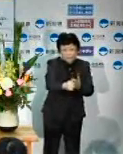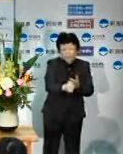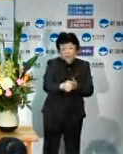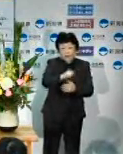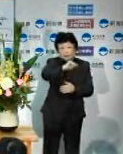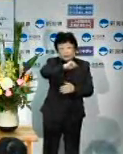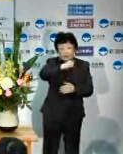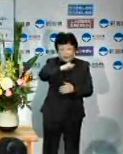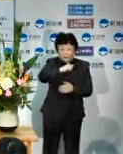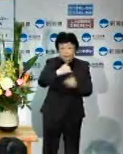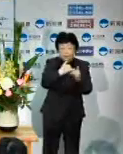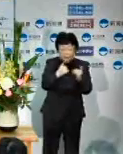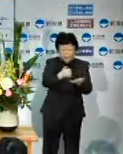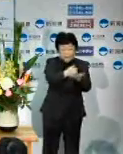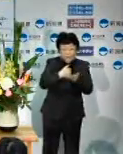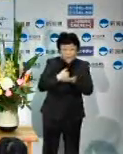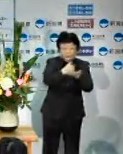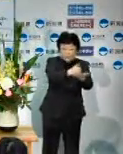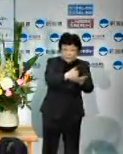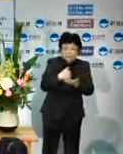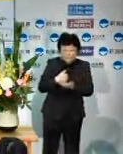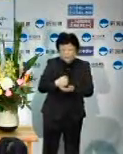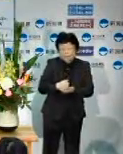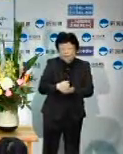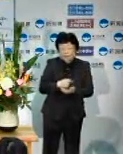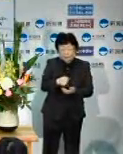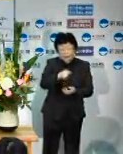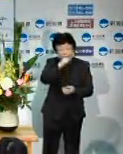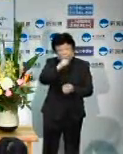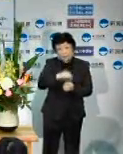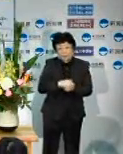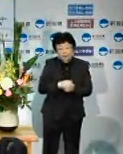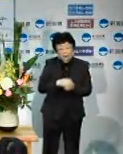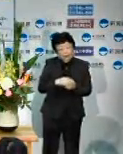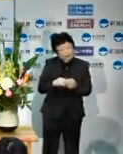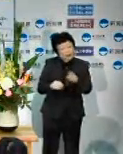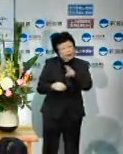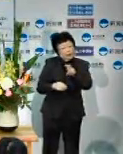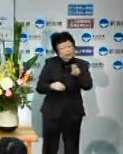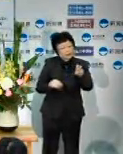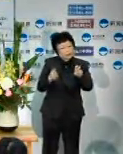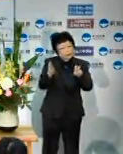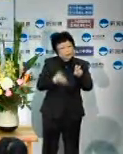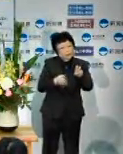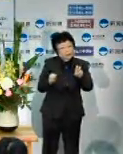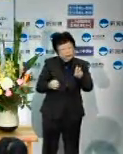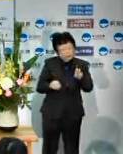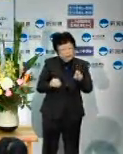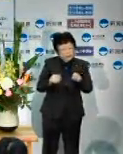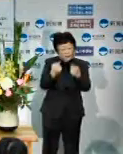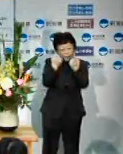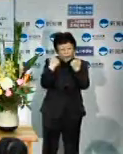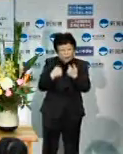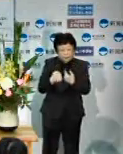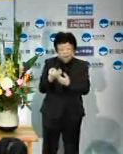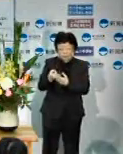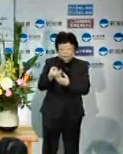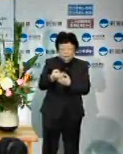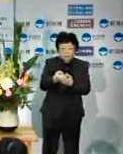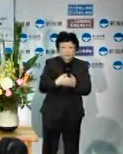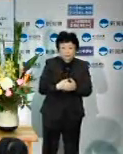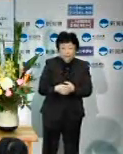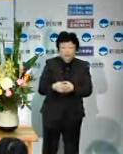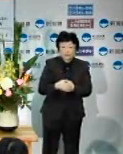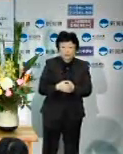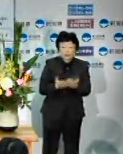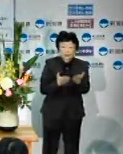客様が行ったり来たりするところでそれは埋まるんだと思いますが残り2割を古札で売ると思いますけれども、その